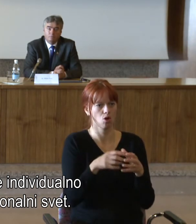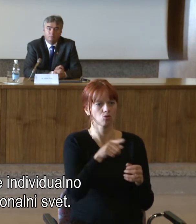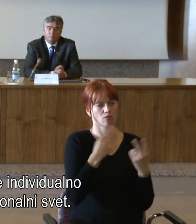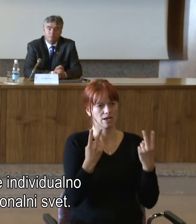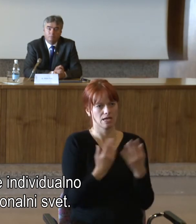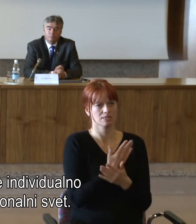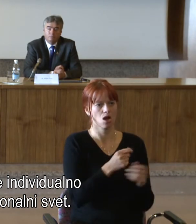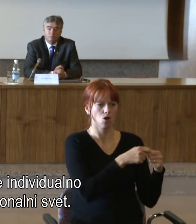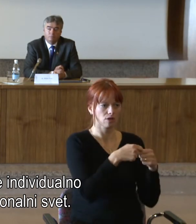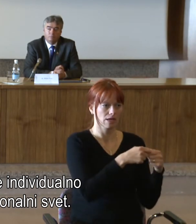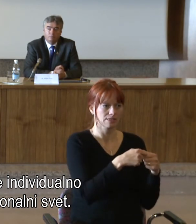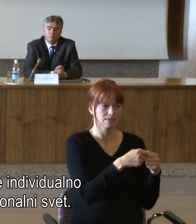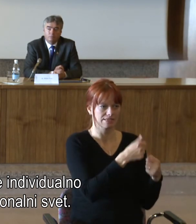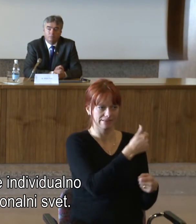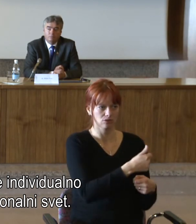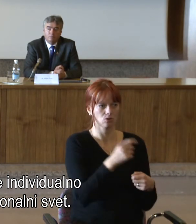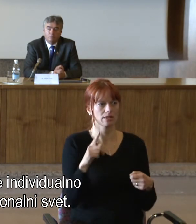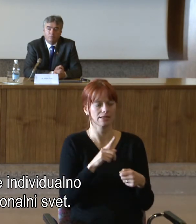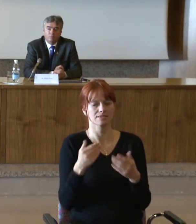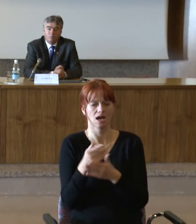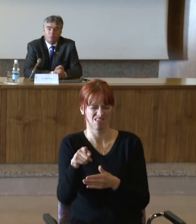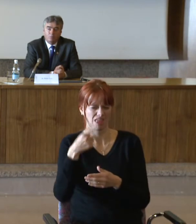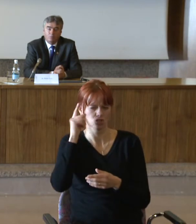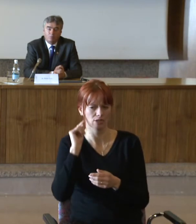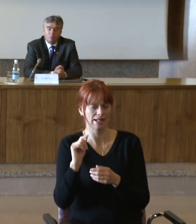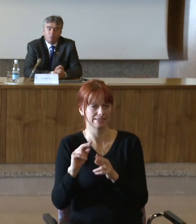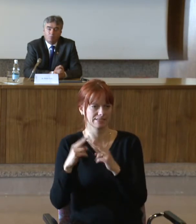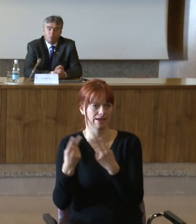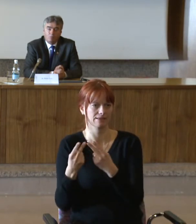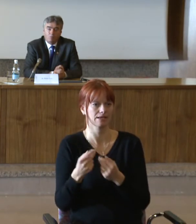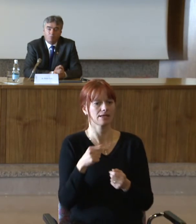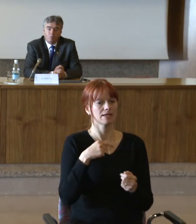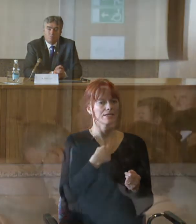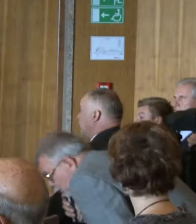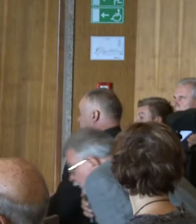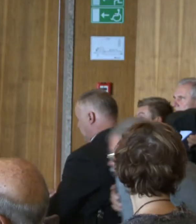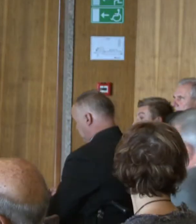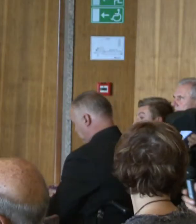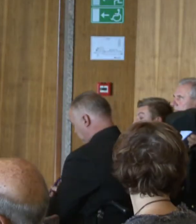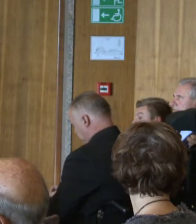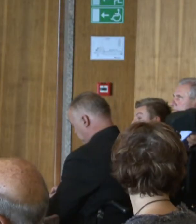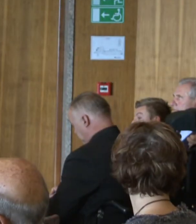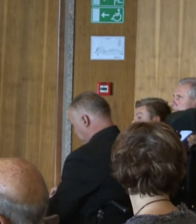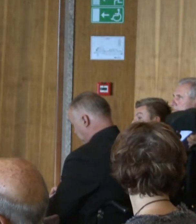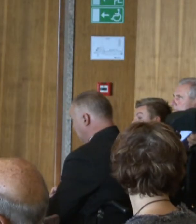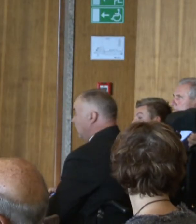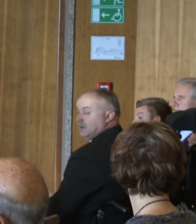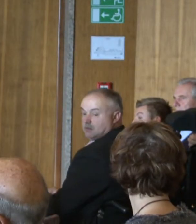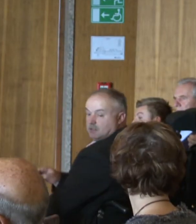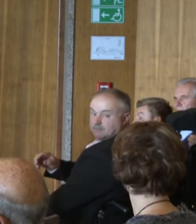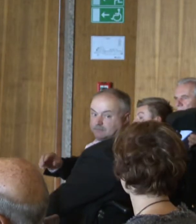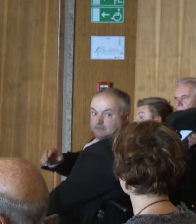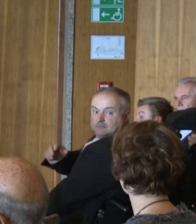organizacije individualno in to velja za nacionalni svet. Seveda, jaz spremljam delo nacionalnega.